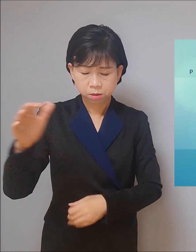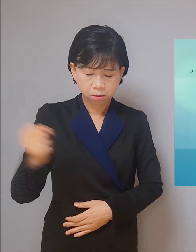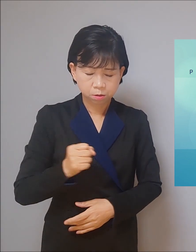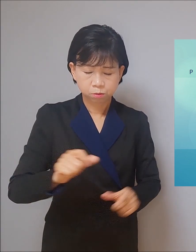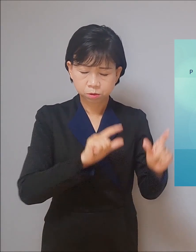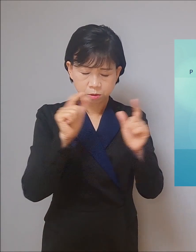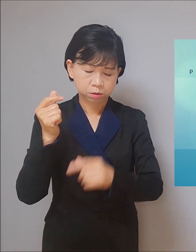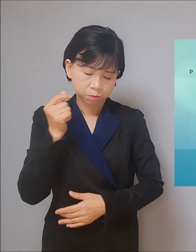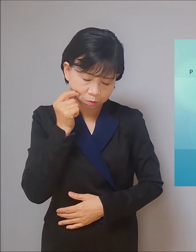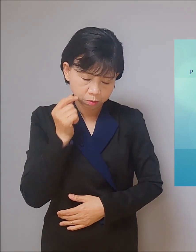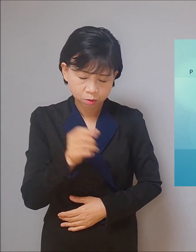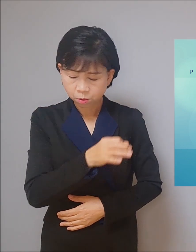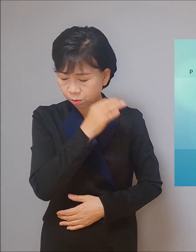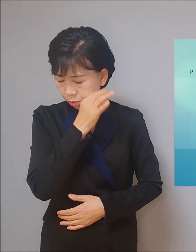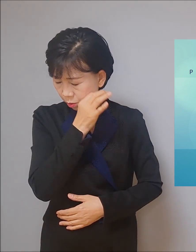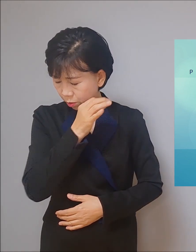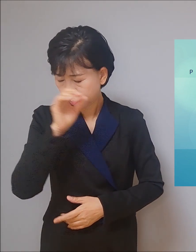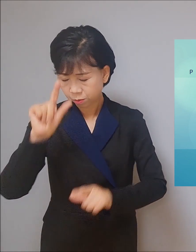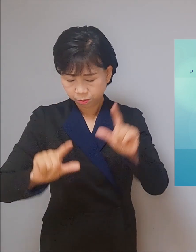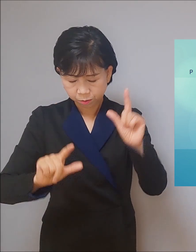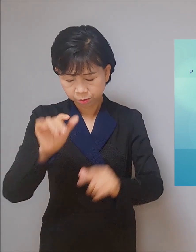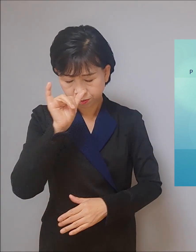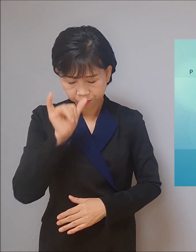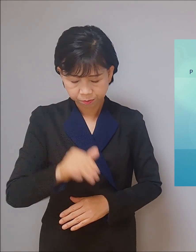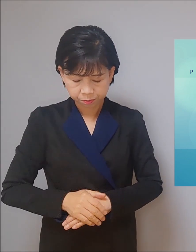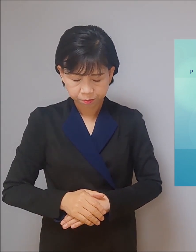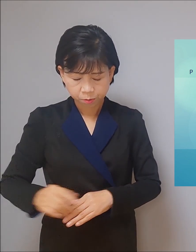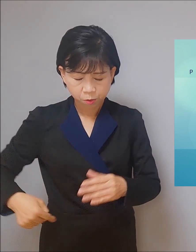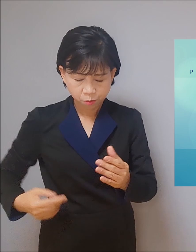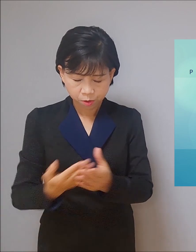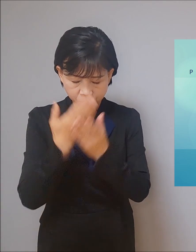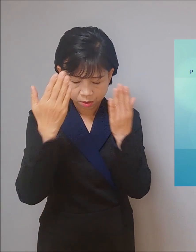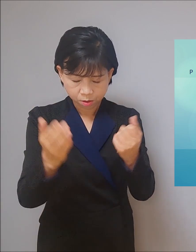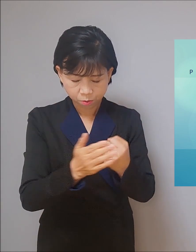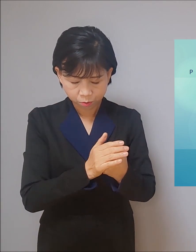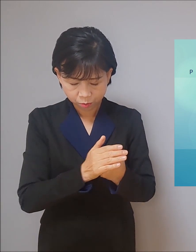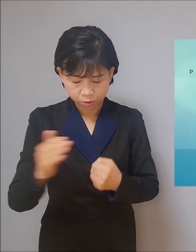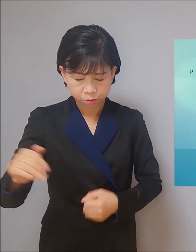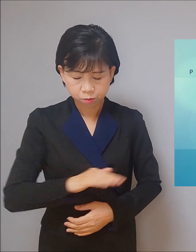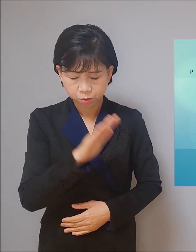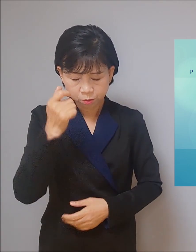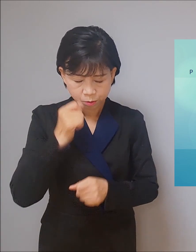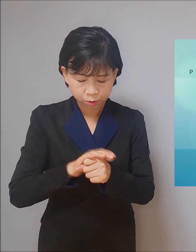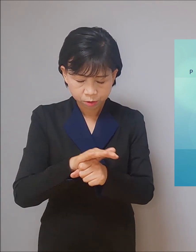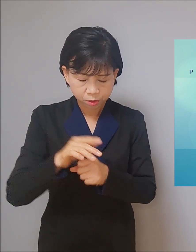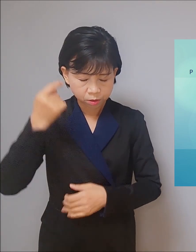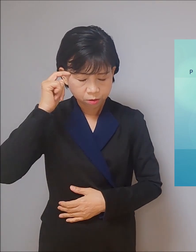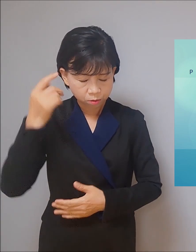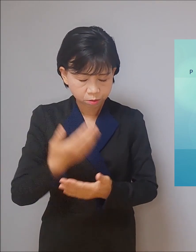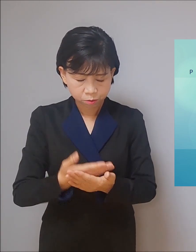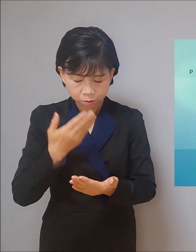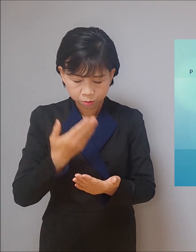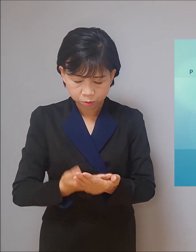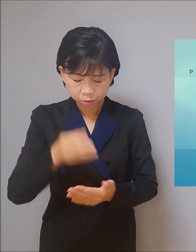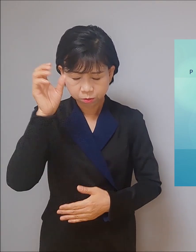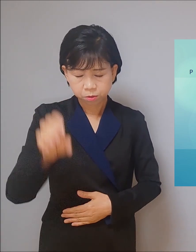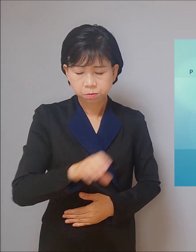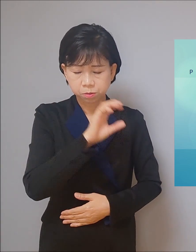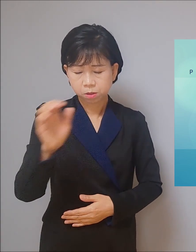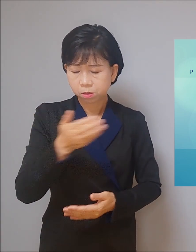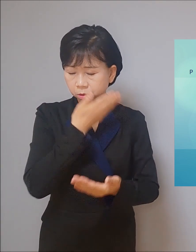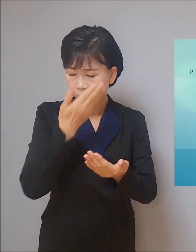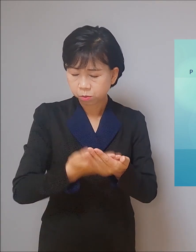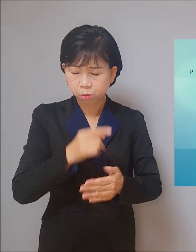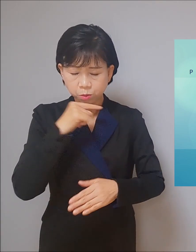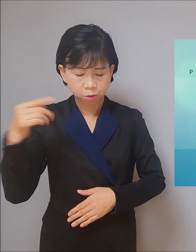못한 부끄러운 모습이 있었음을 고백하며 회개하오니 우리를 불쌍히 여겨 주시옵고 십자가의